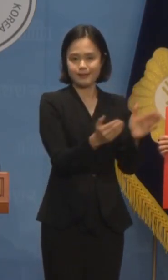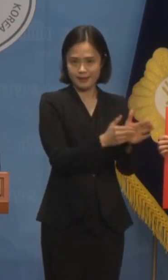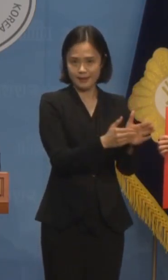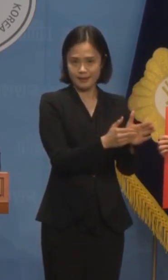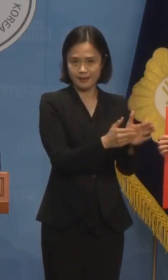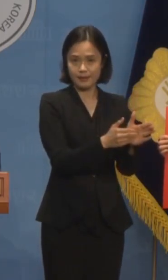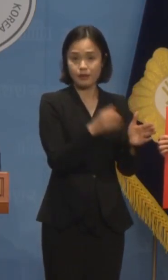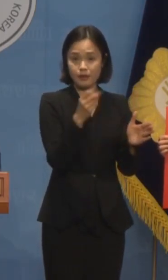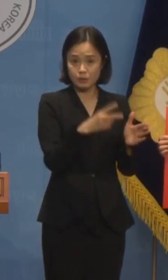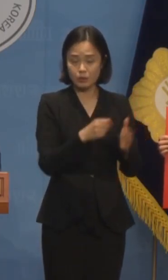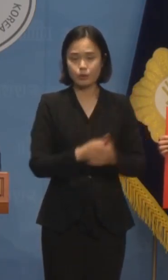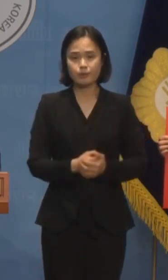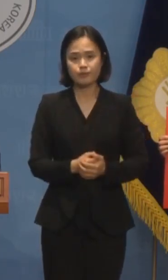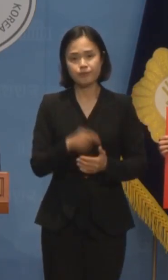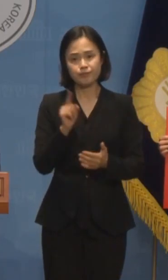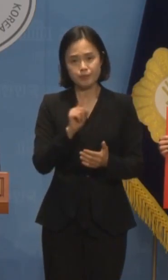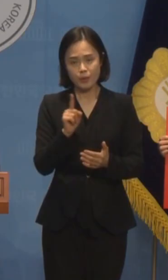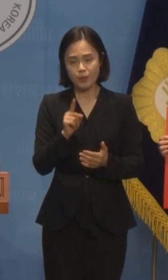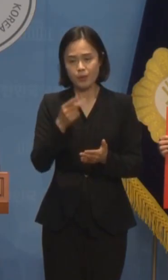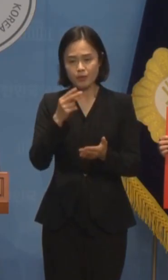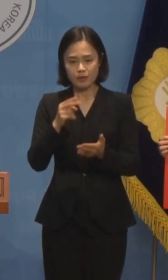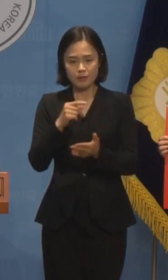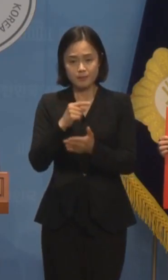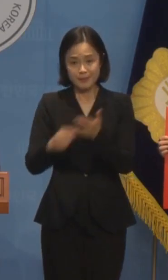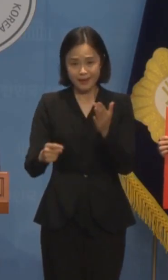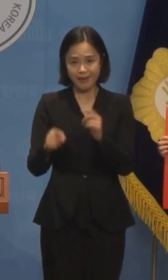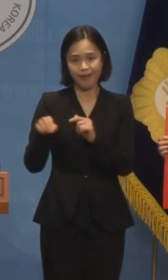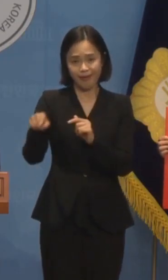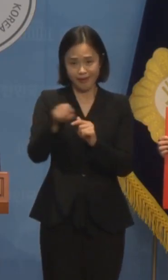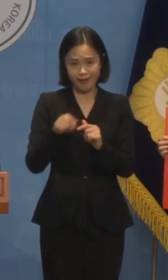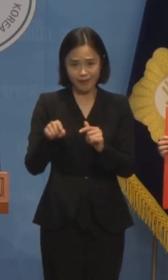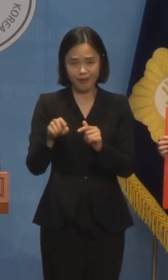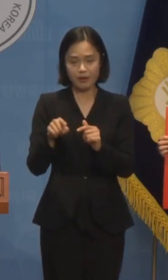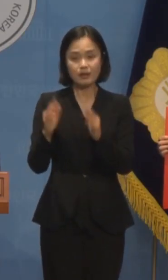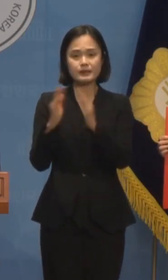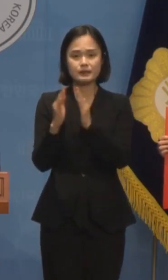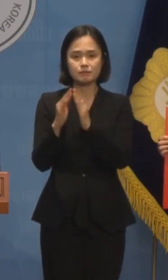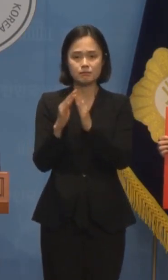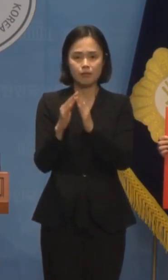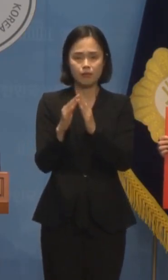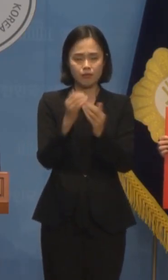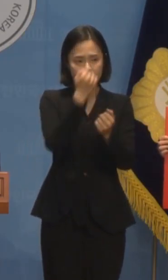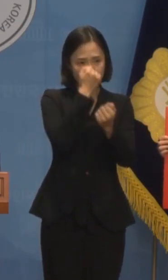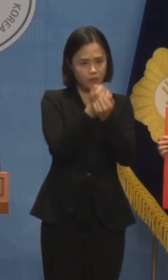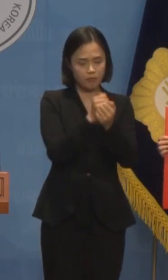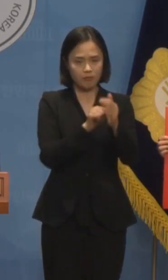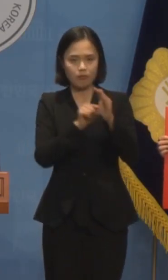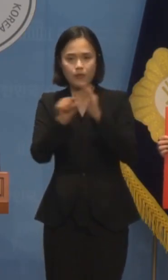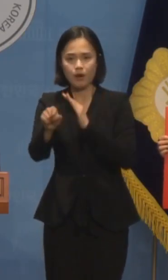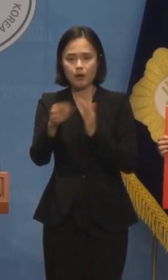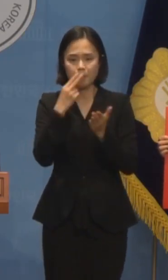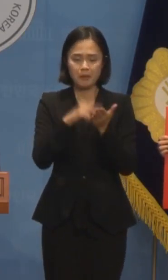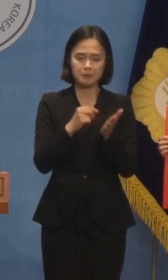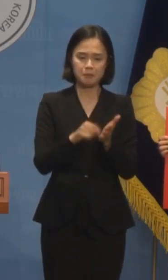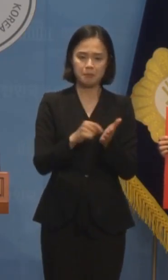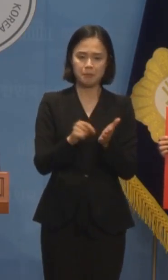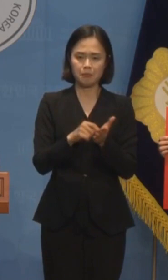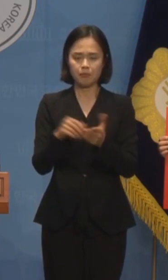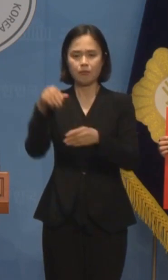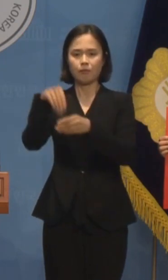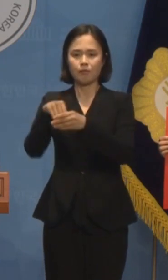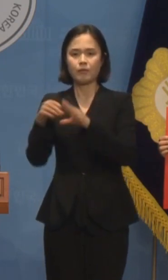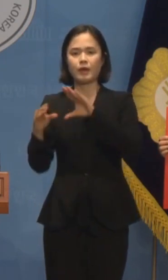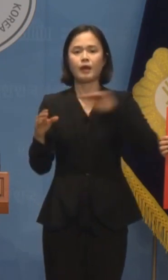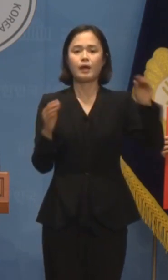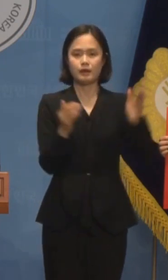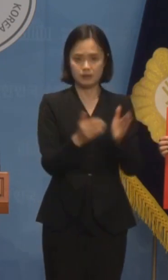우편함을 편지 봉투를 두고 가는 등 해당 의원의 일방적인 행위가 피해 가족에게는 주소를 알고 있다는 것에